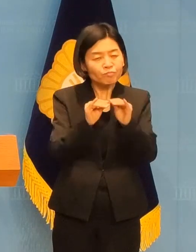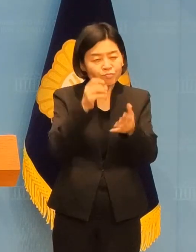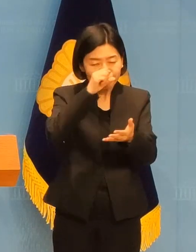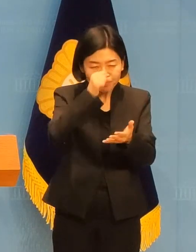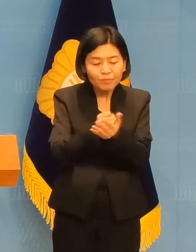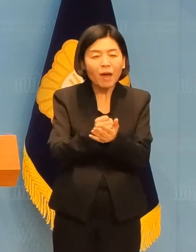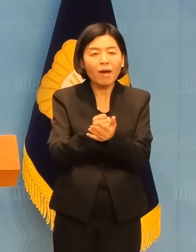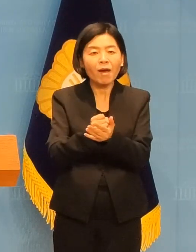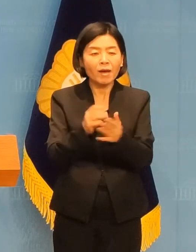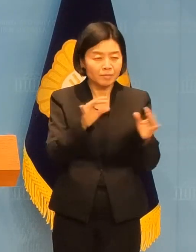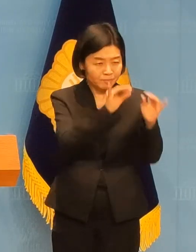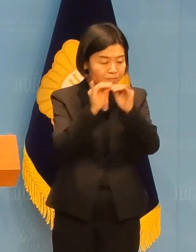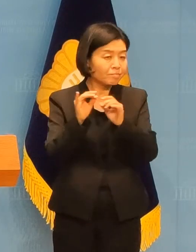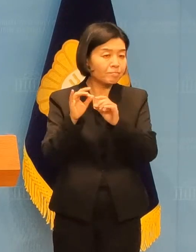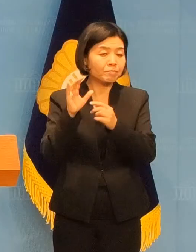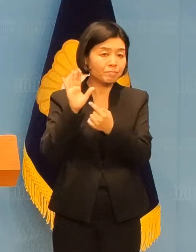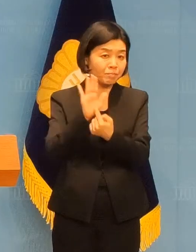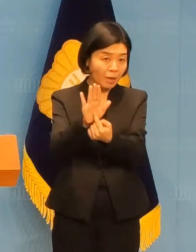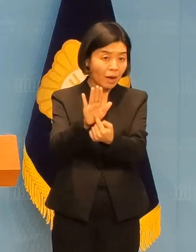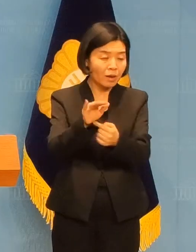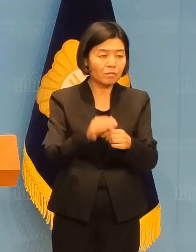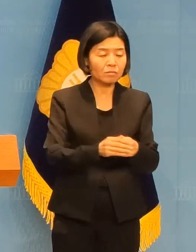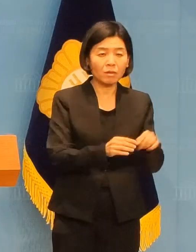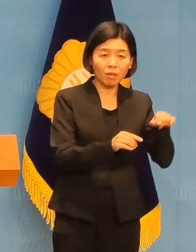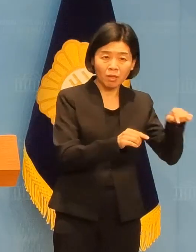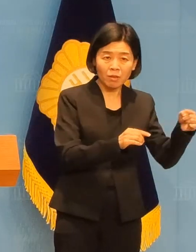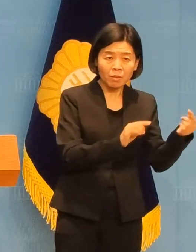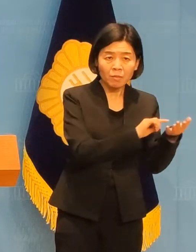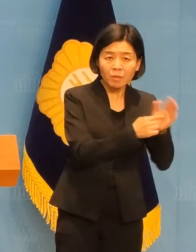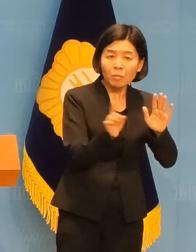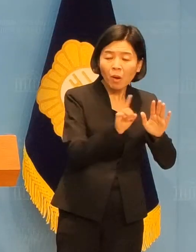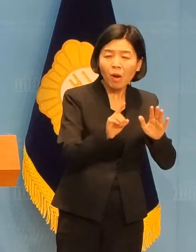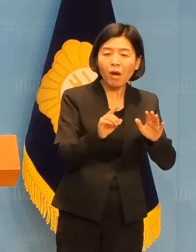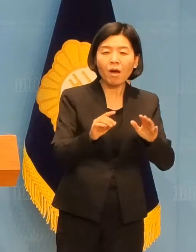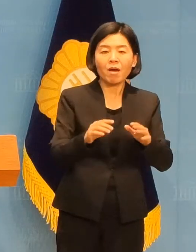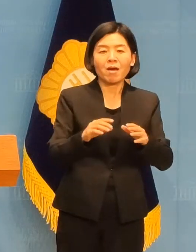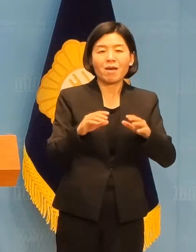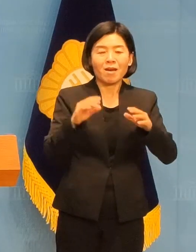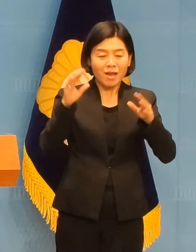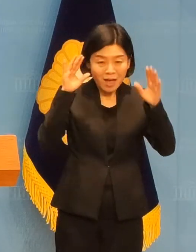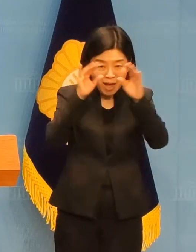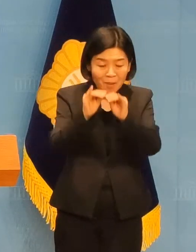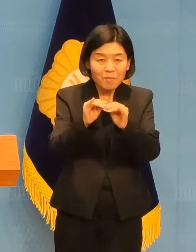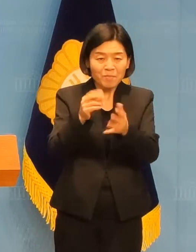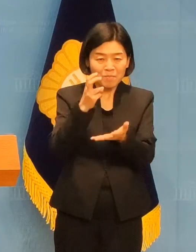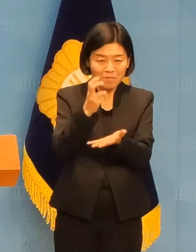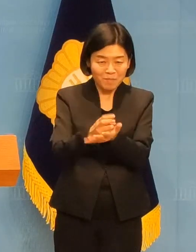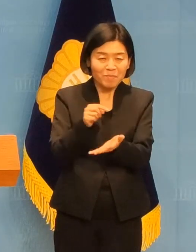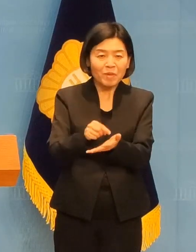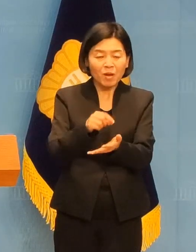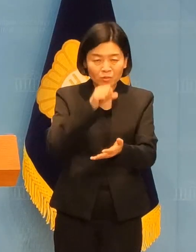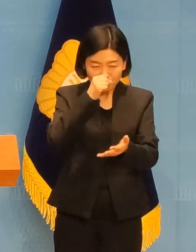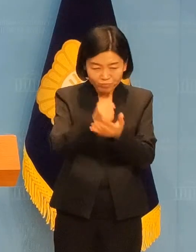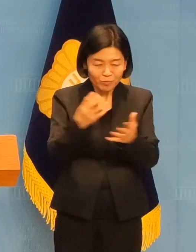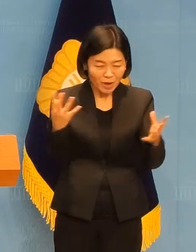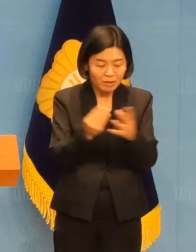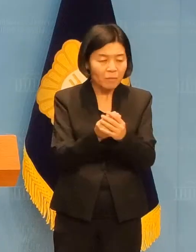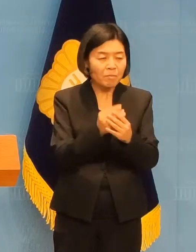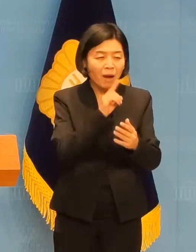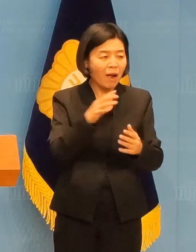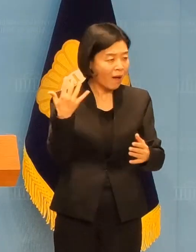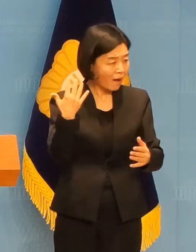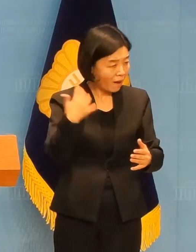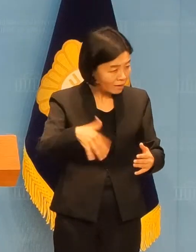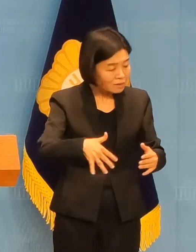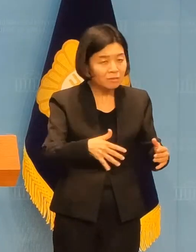곧 제도의 완결성을 의미하지는 않는다며 다시 또 선거제도 흔들기에 나선 것입니다. 개탄과